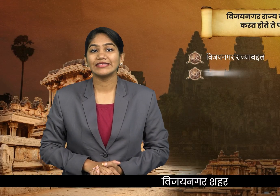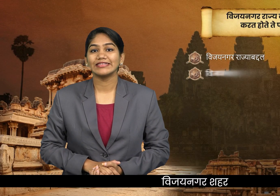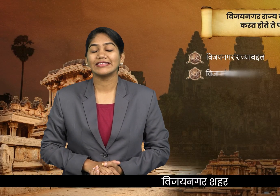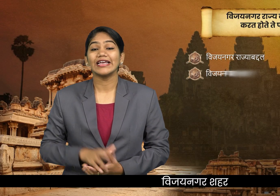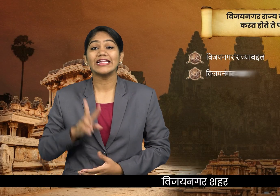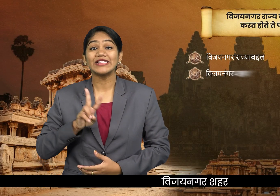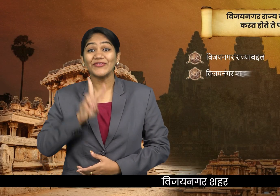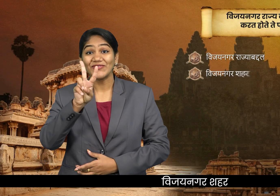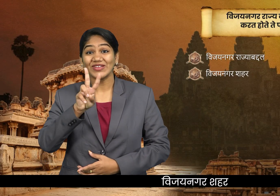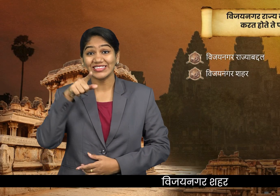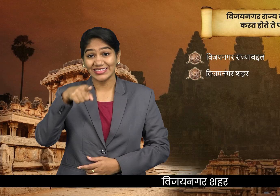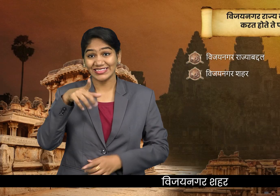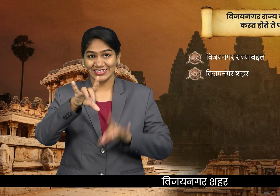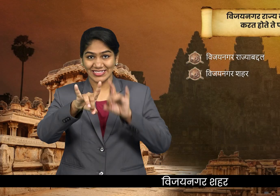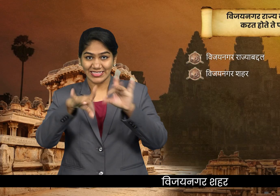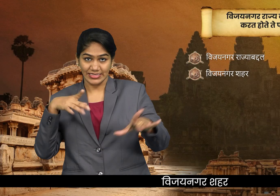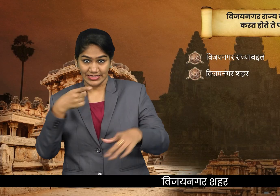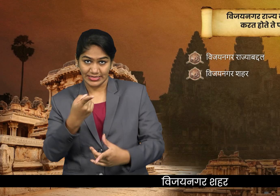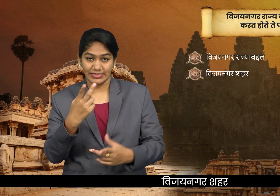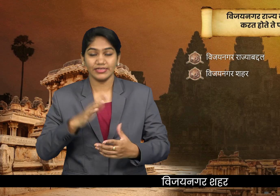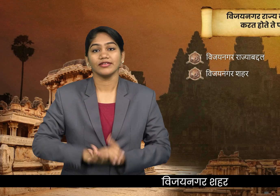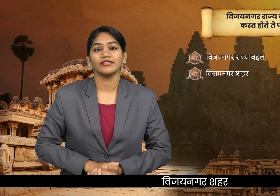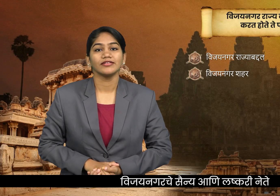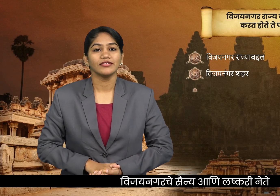विजयनगर शहर,